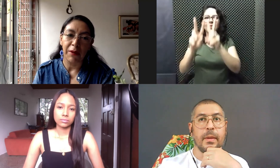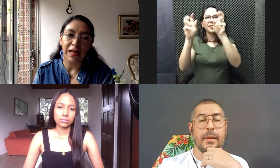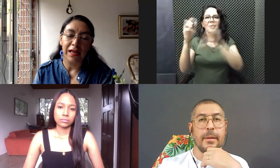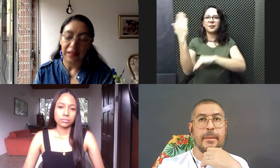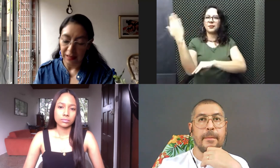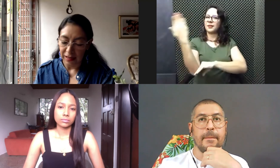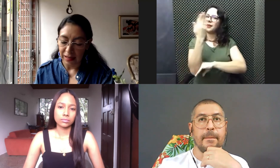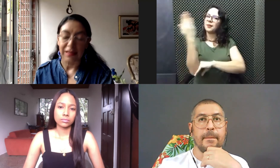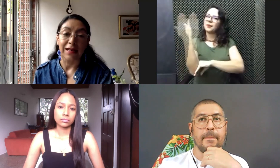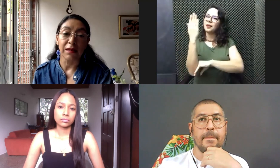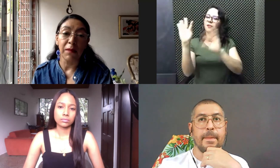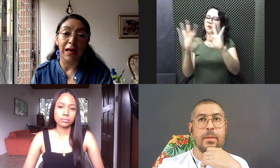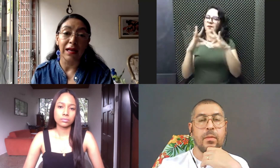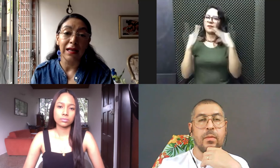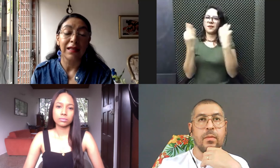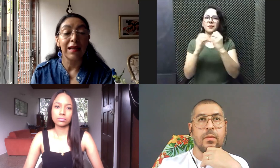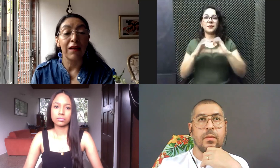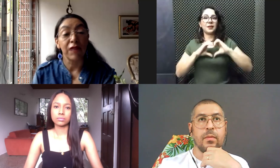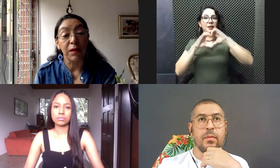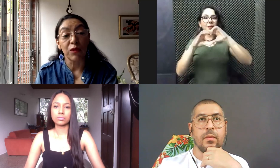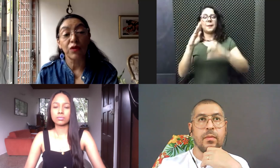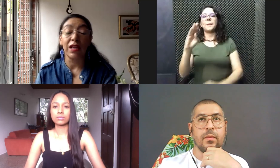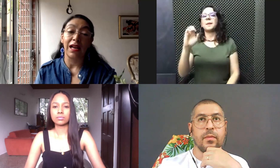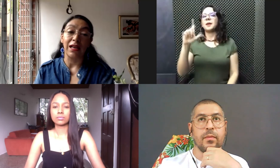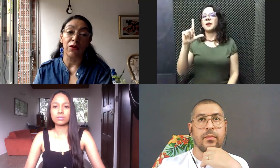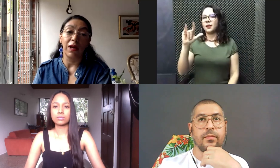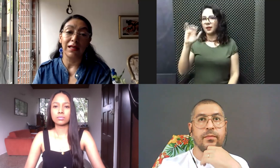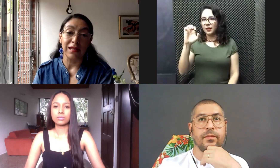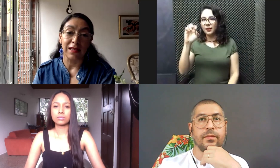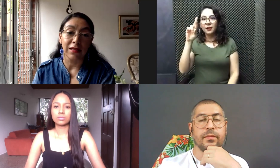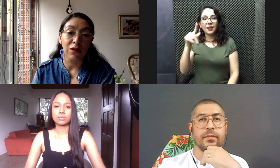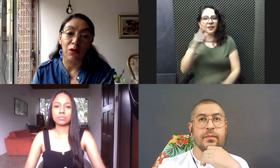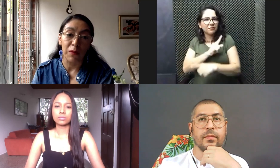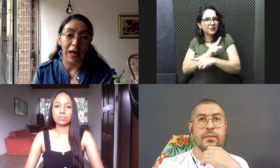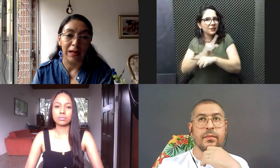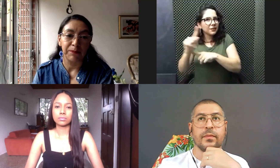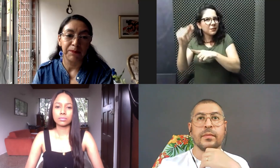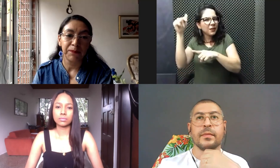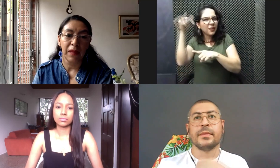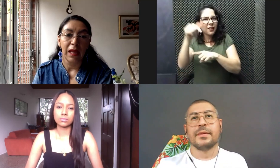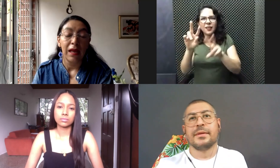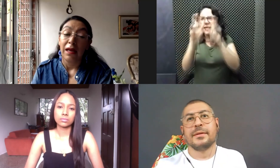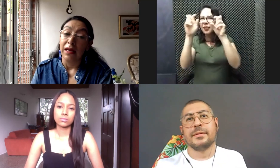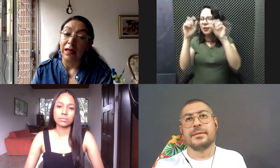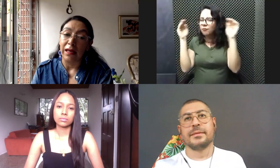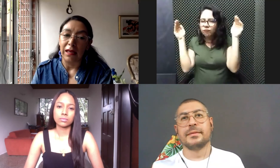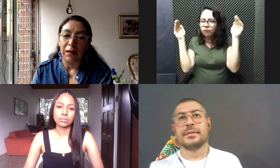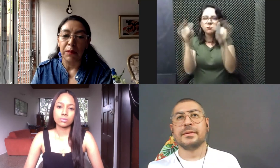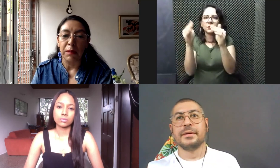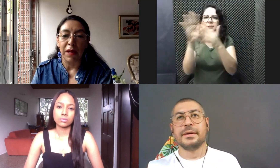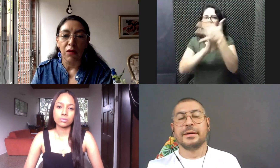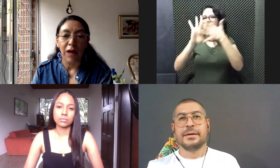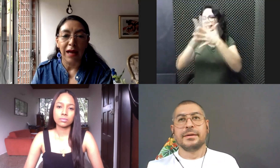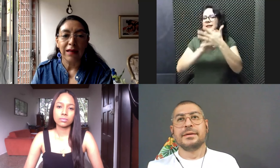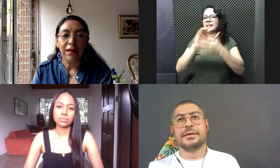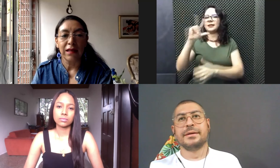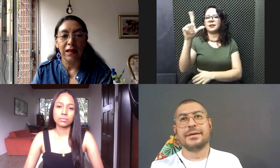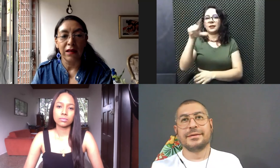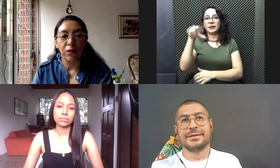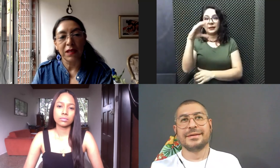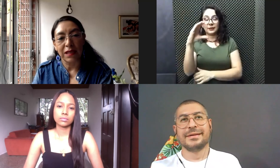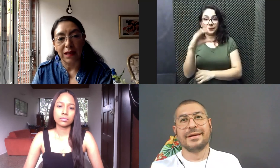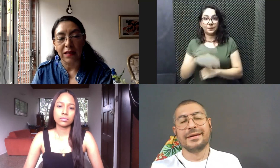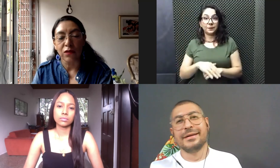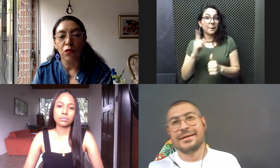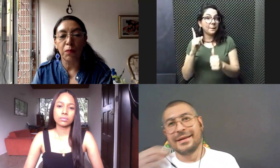Familia Bélier, en esta semana del Hablemos de la Lengua de las Señas Colombiana. En primer lugar,